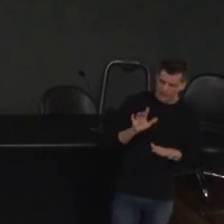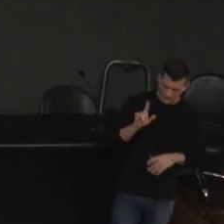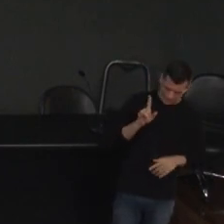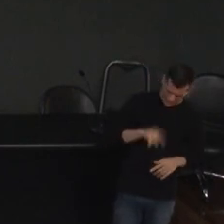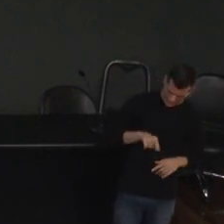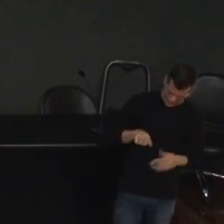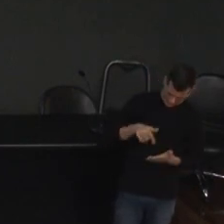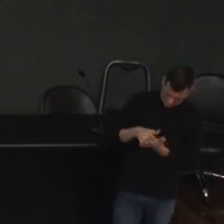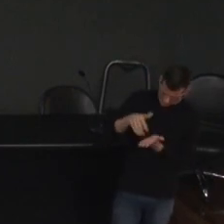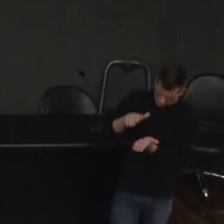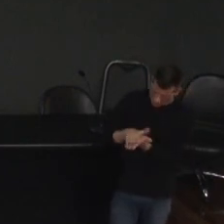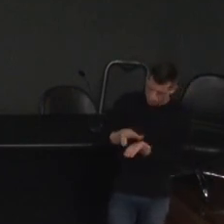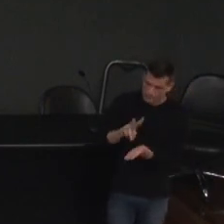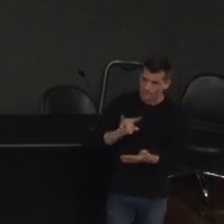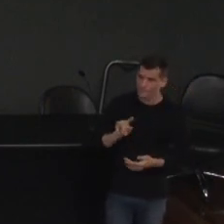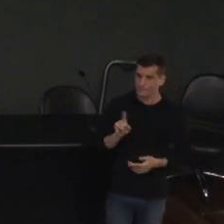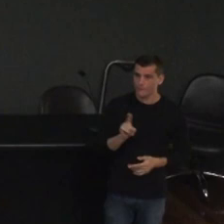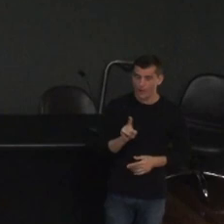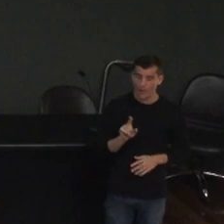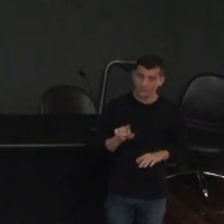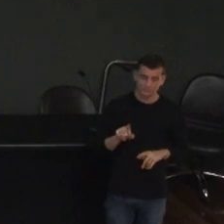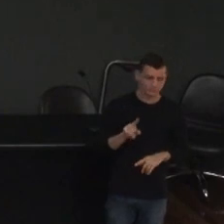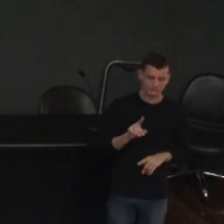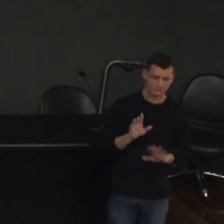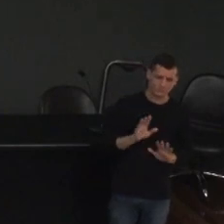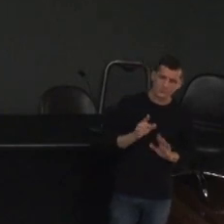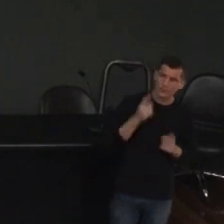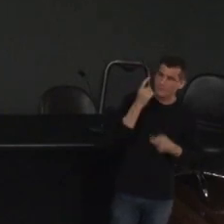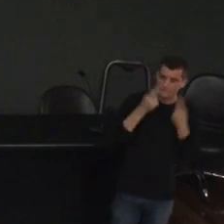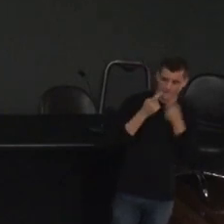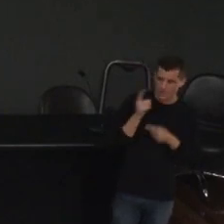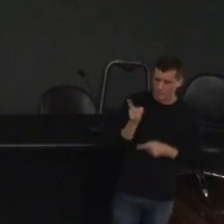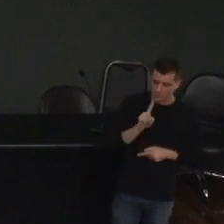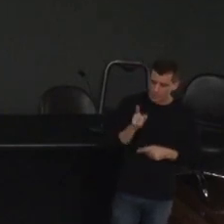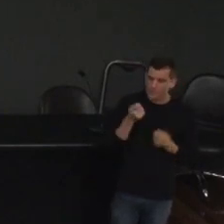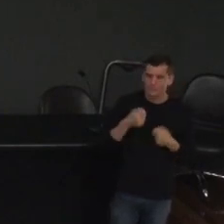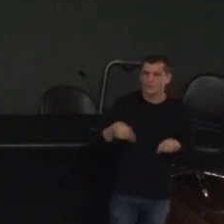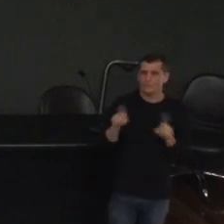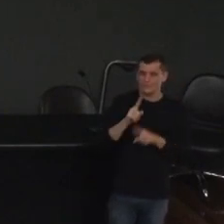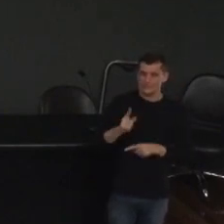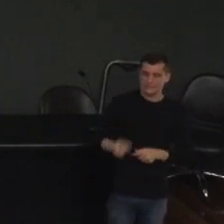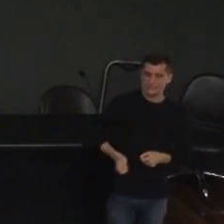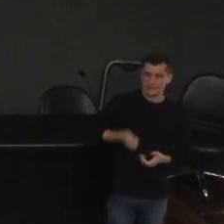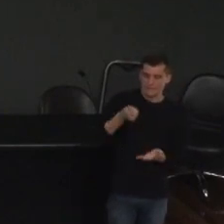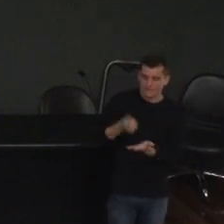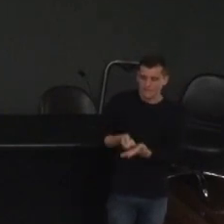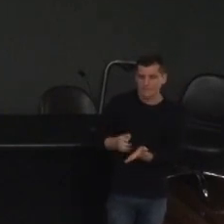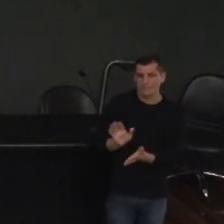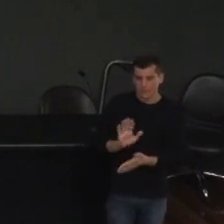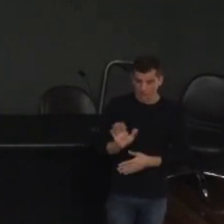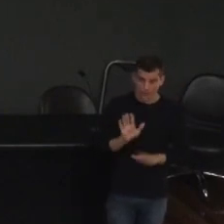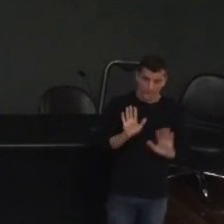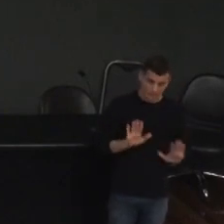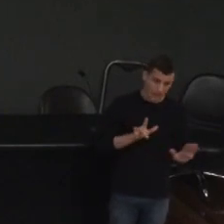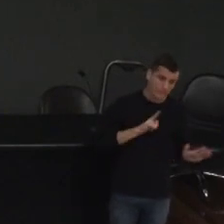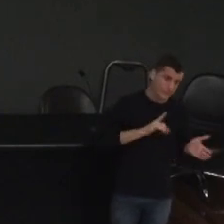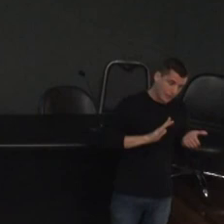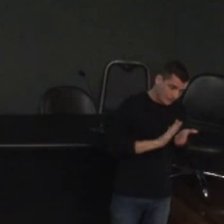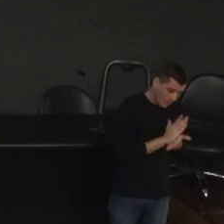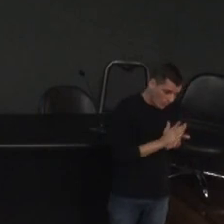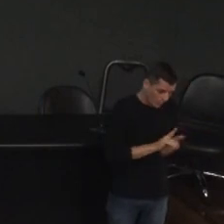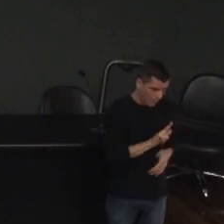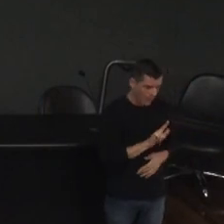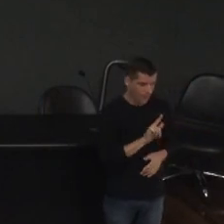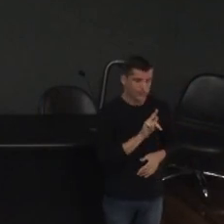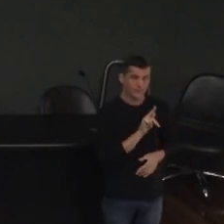porque eu não vou ter que pagar não vou ter que desembolsar mas veja algumas sanções da lgpd são ainda mais graves